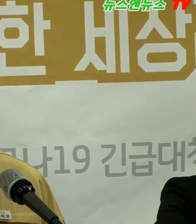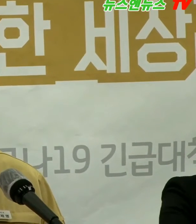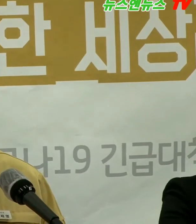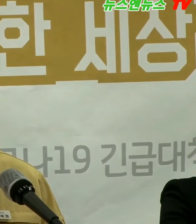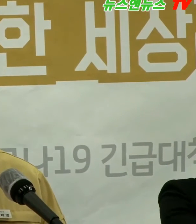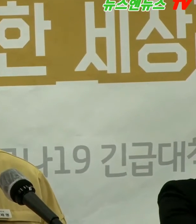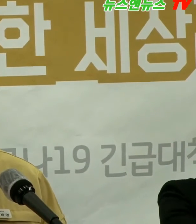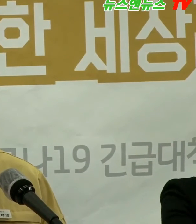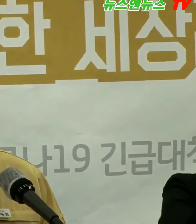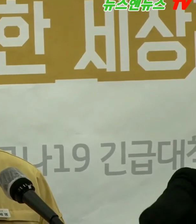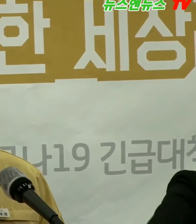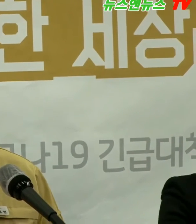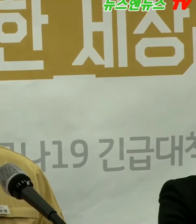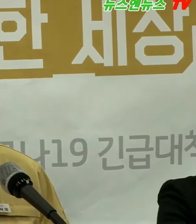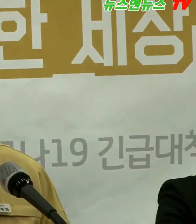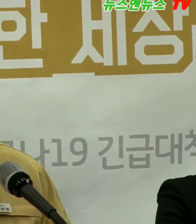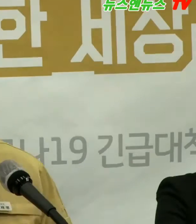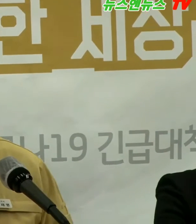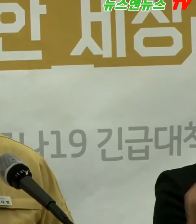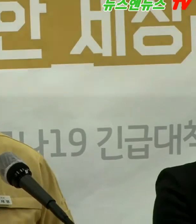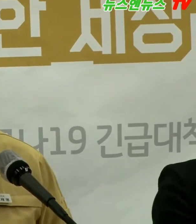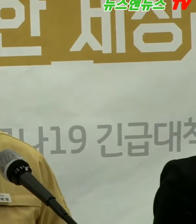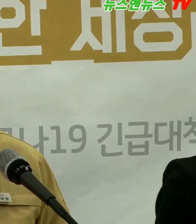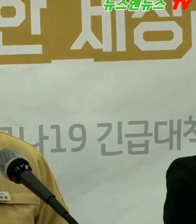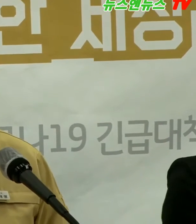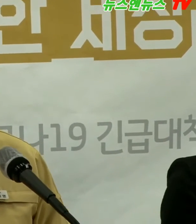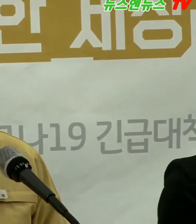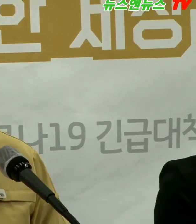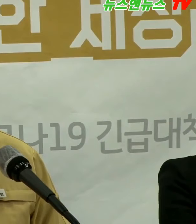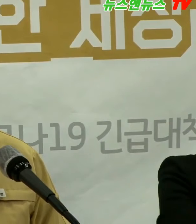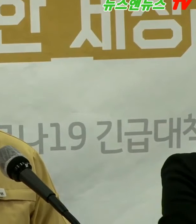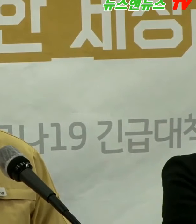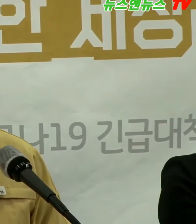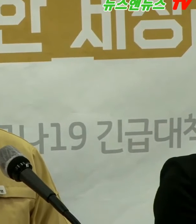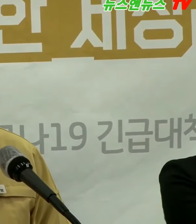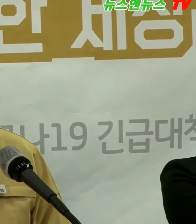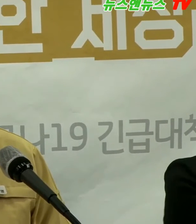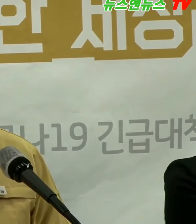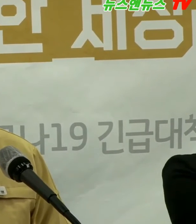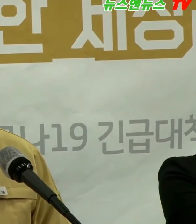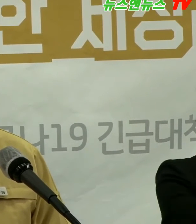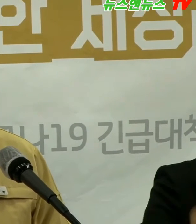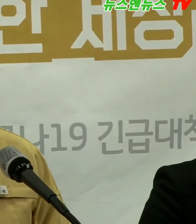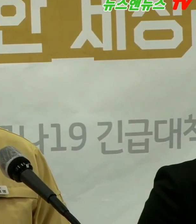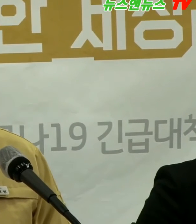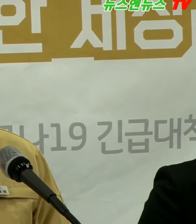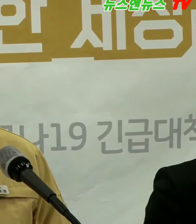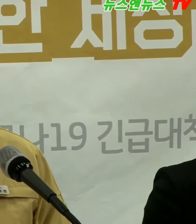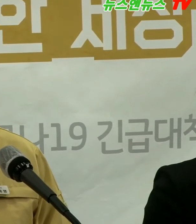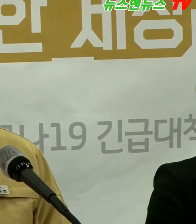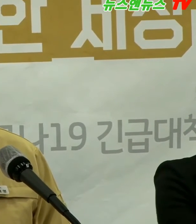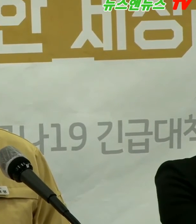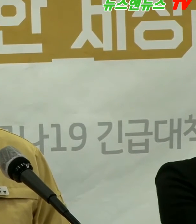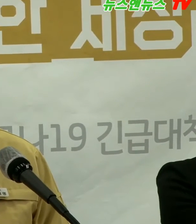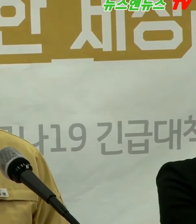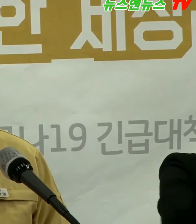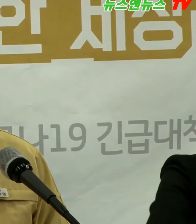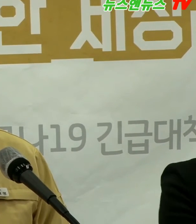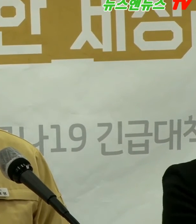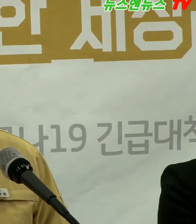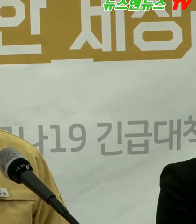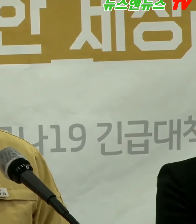금지하고 종사자는 1일 2회 확인해야 합니다. 넷째, 이용자 명부를